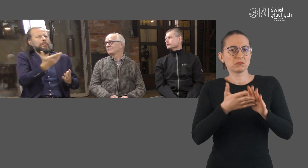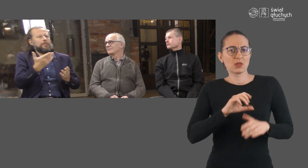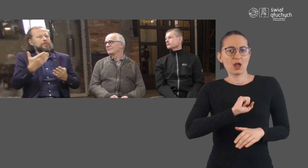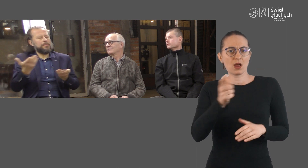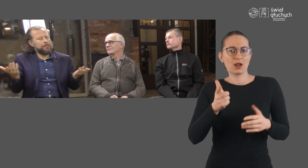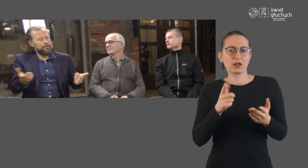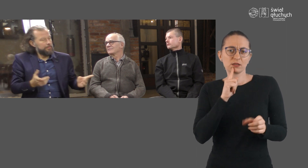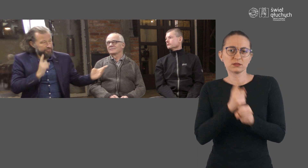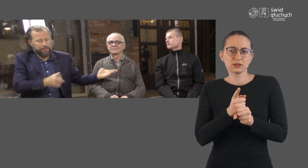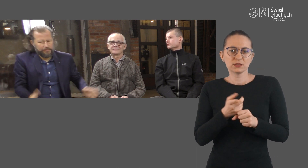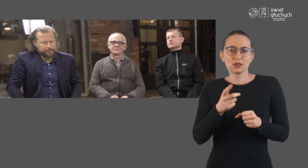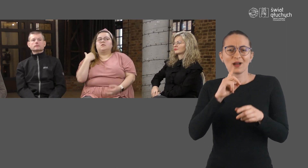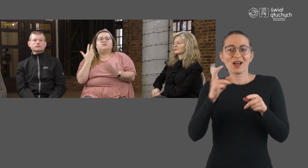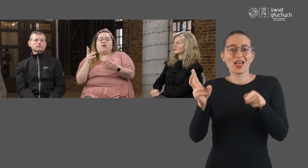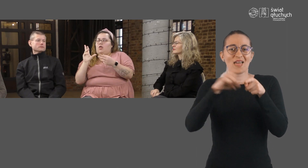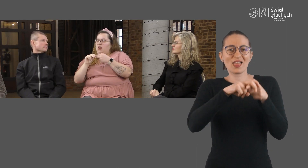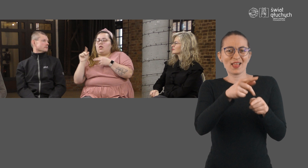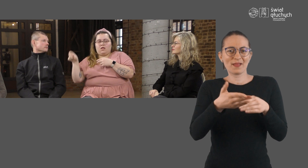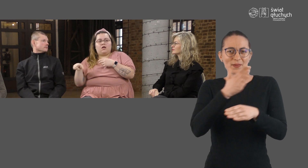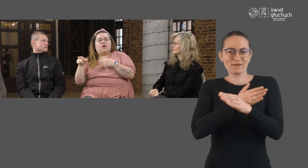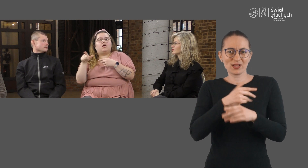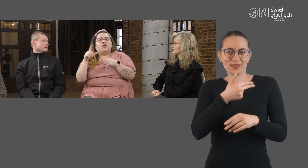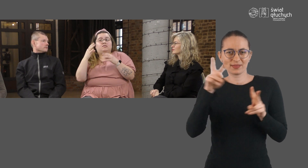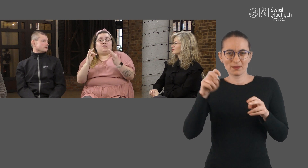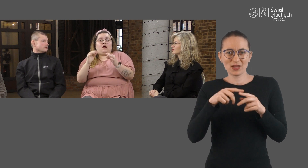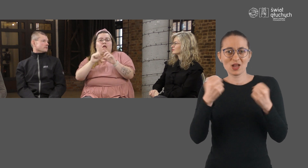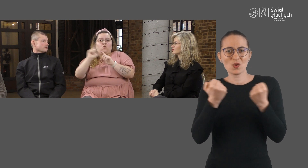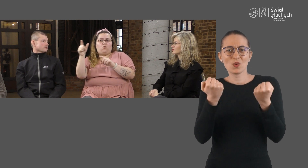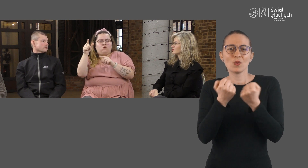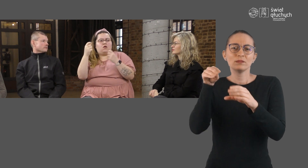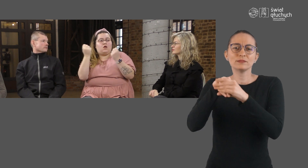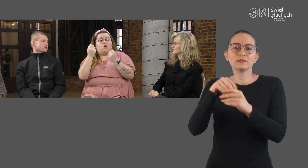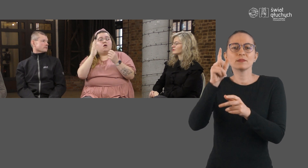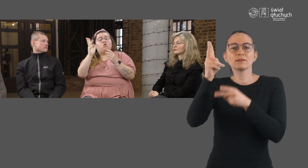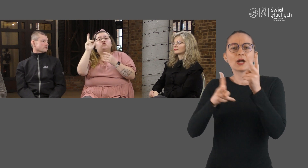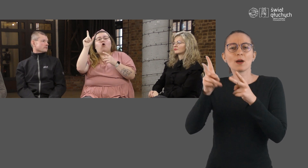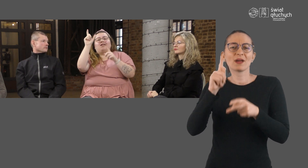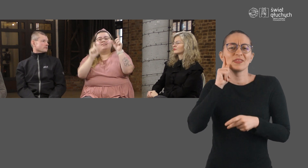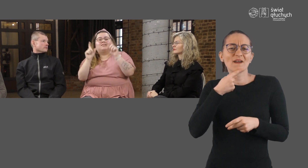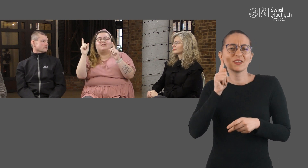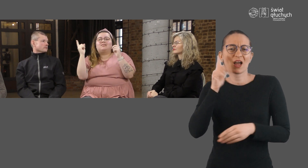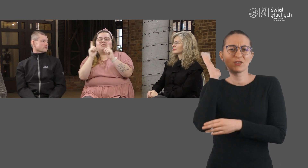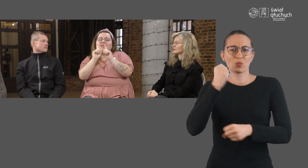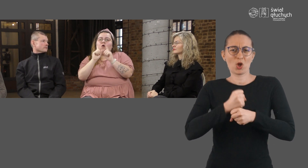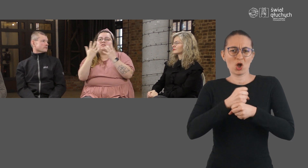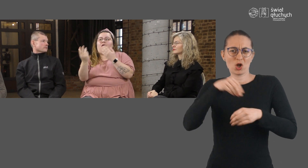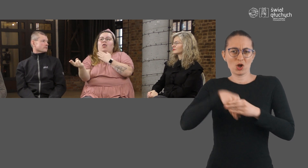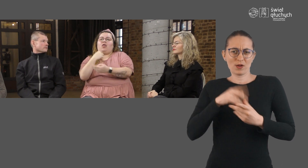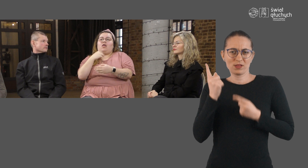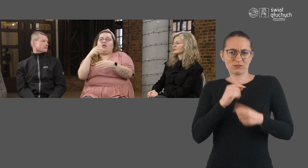migają, no jest dużo lepiej i jest taki komfort. Teraz na łódzkiej